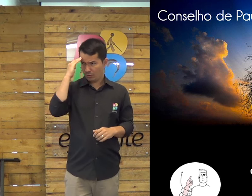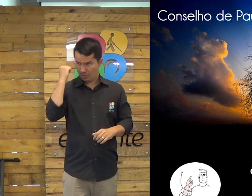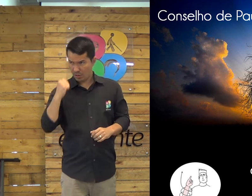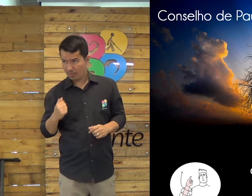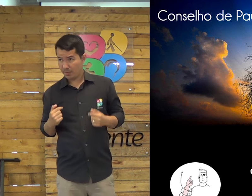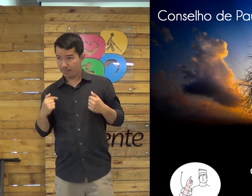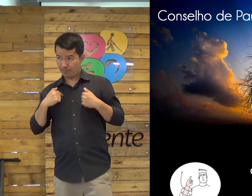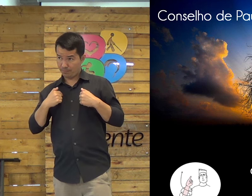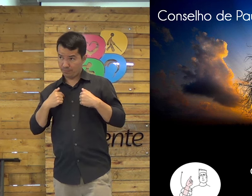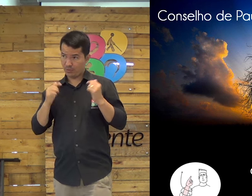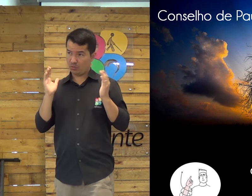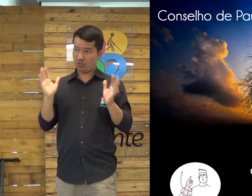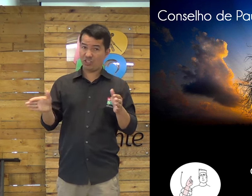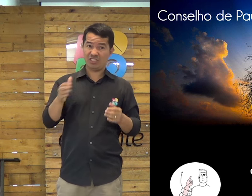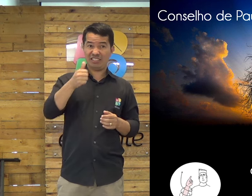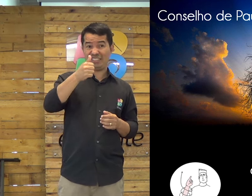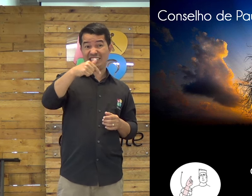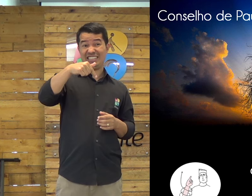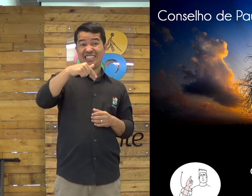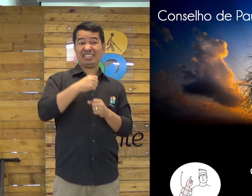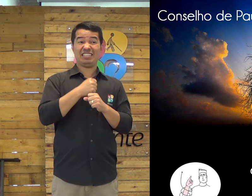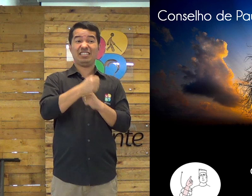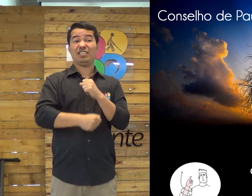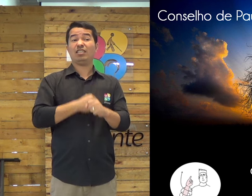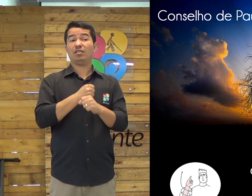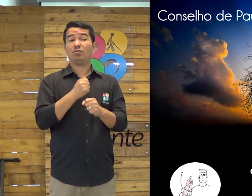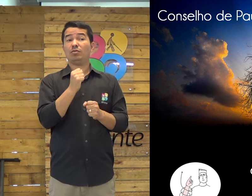Se desenvolva.